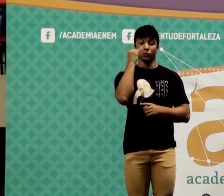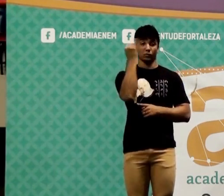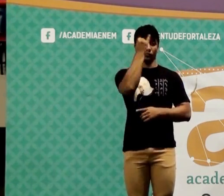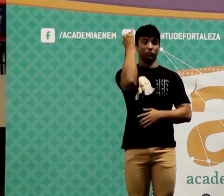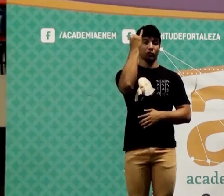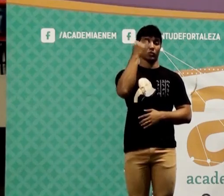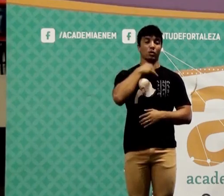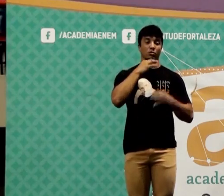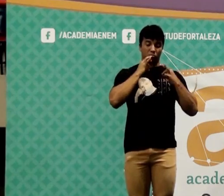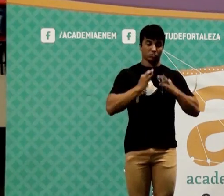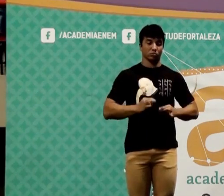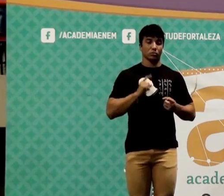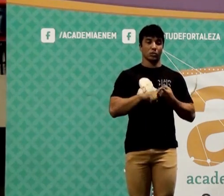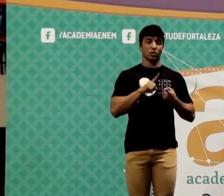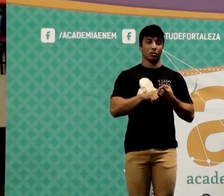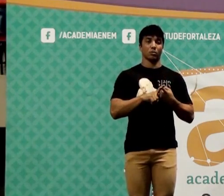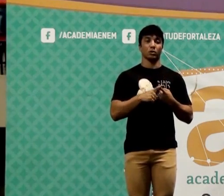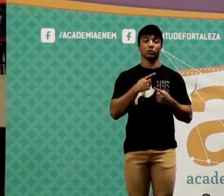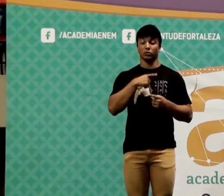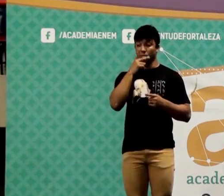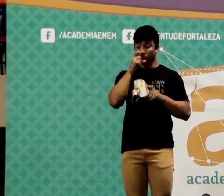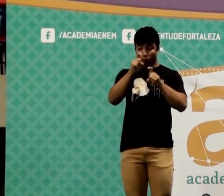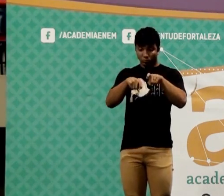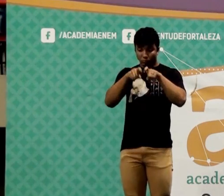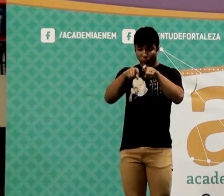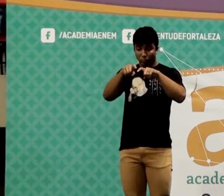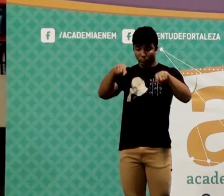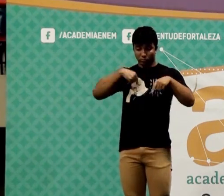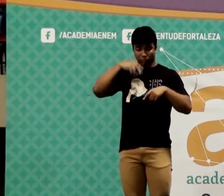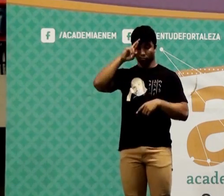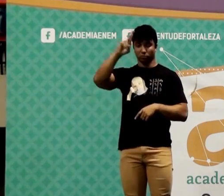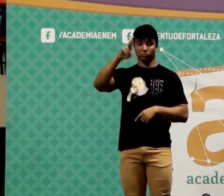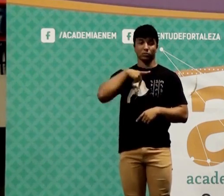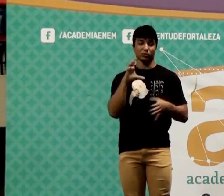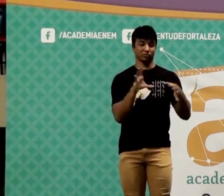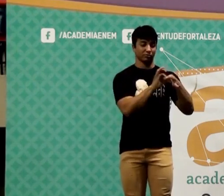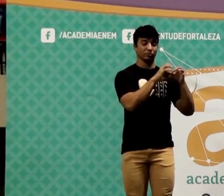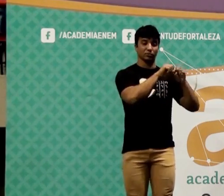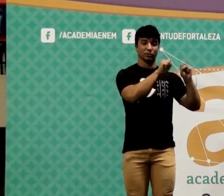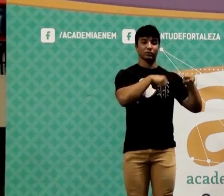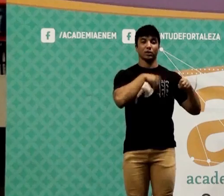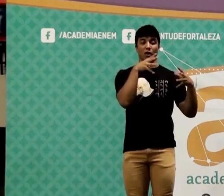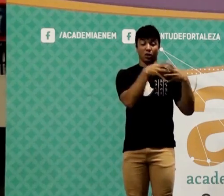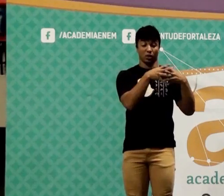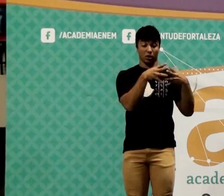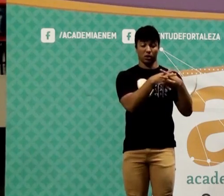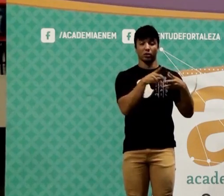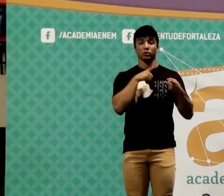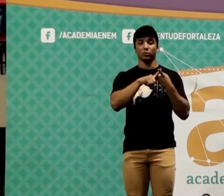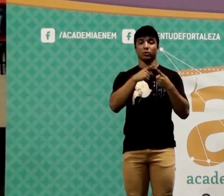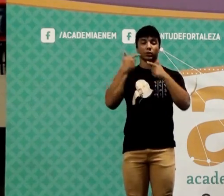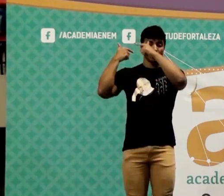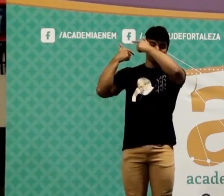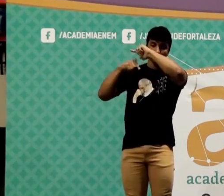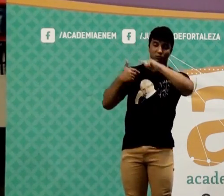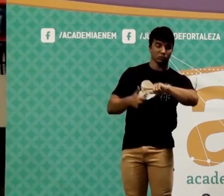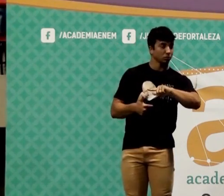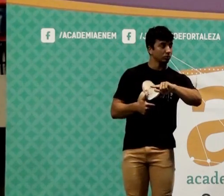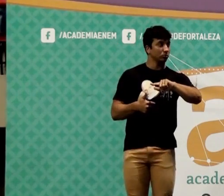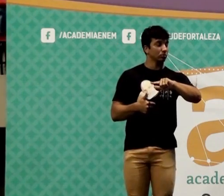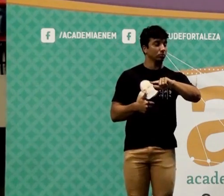a última é o servo. Sobre a sociedade feudal, havia uma grande mobilidade social. Tinha jovem